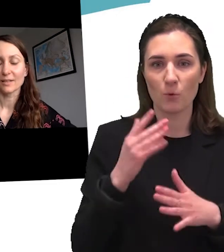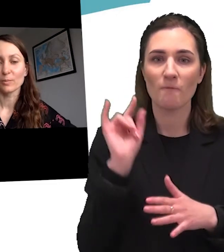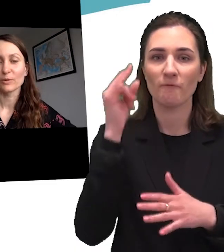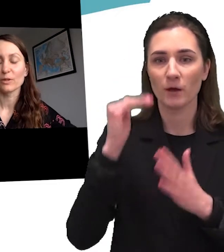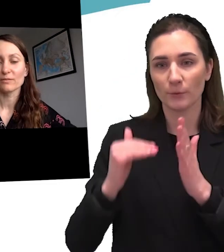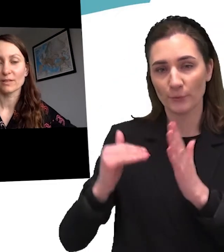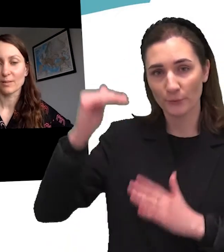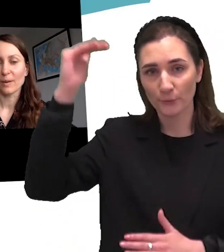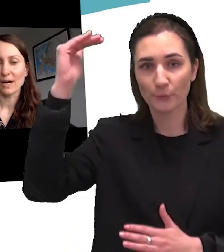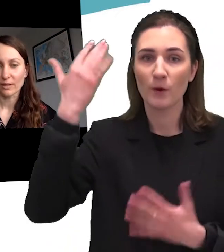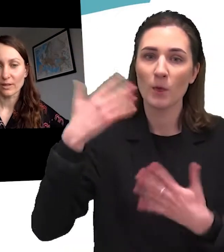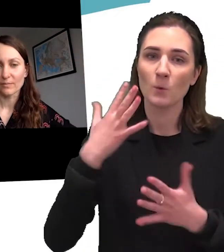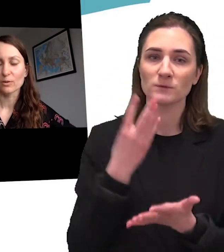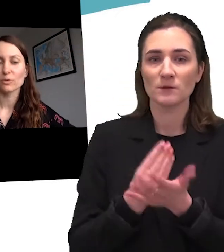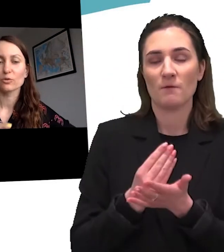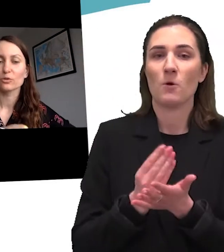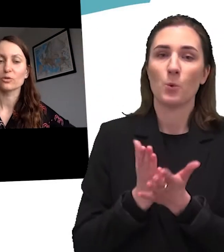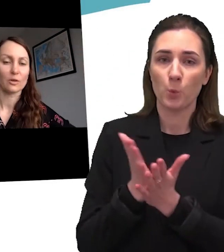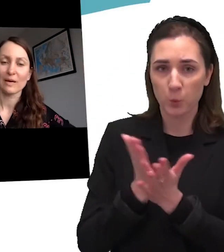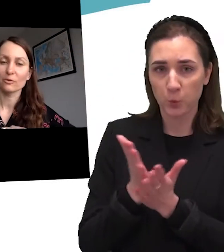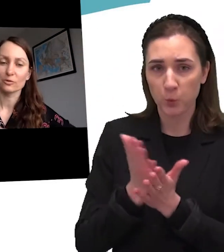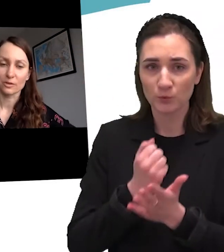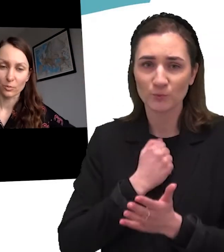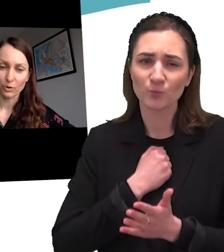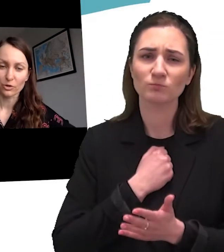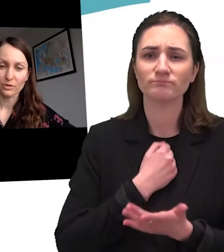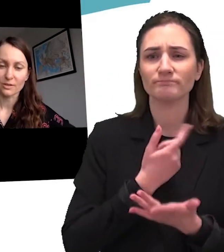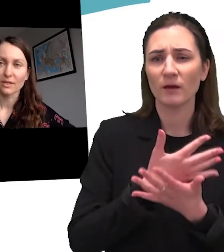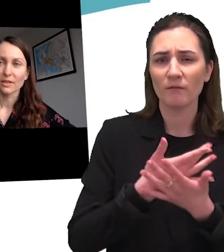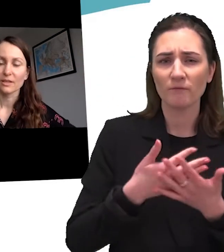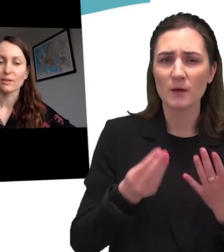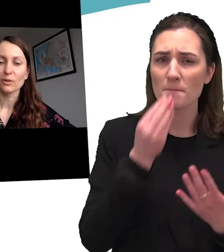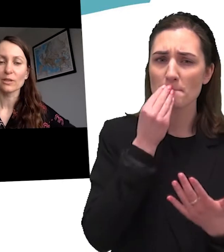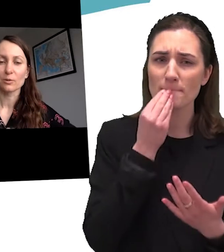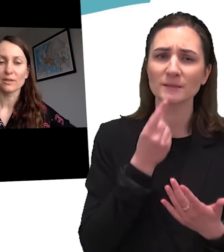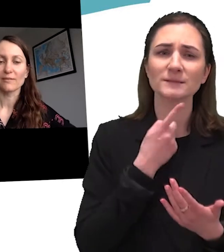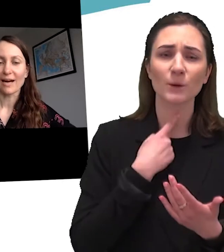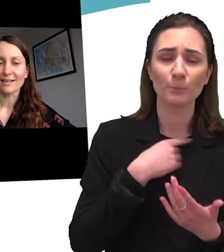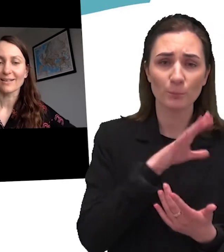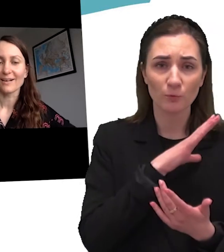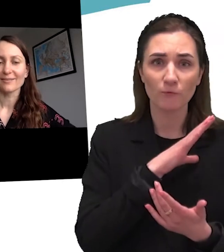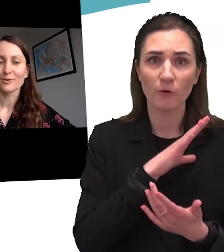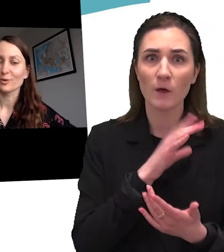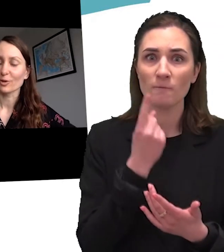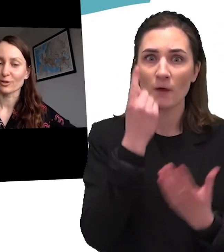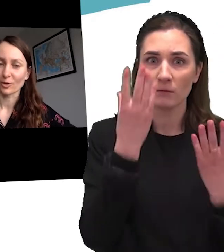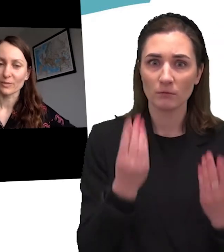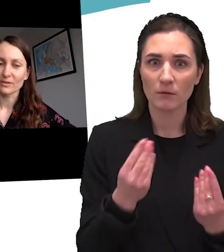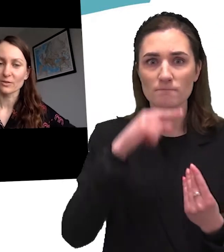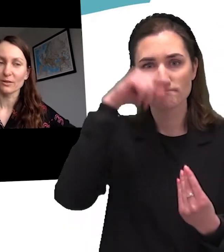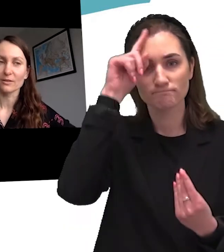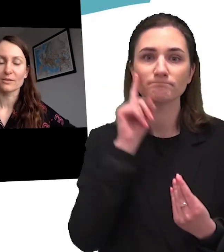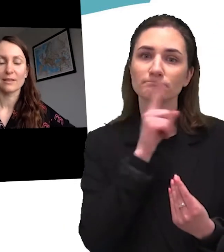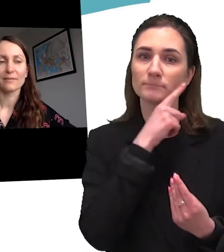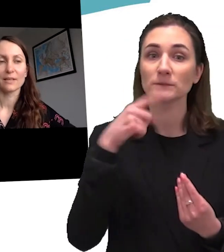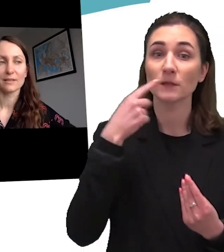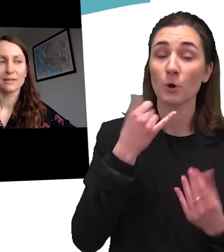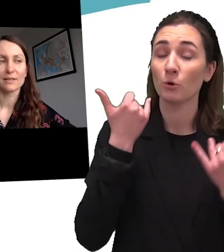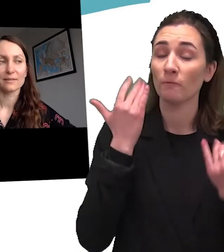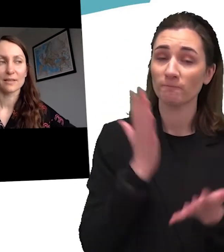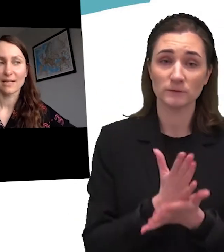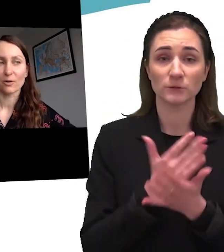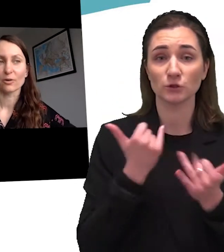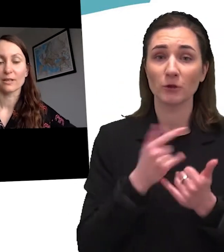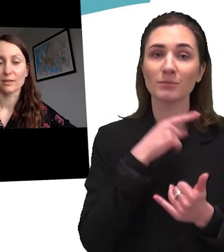valgyti kitaip, jau kai vaikai paaugia, jau kai turi susvarbiausius įpročius, jau kai daug yra valgę viso to kito maisto ir staiga vieną